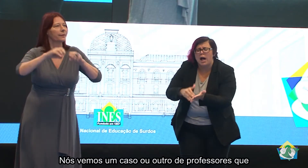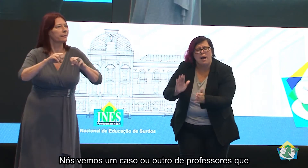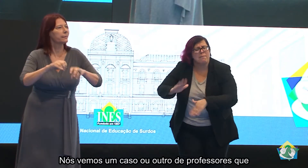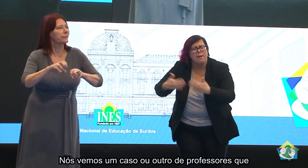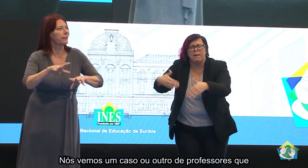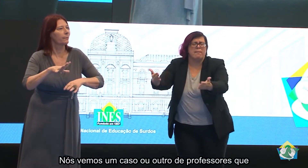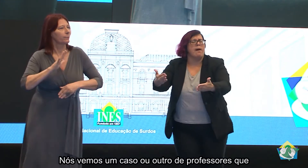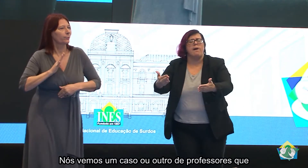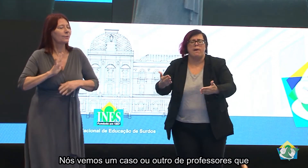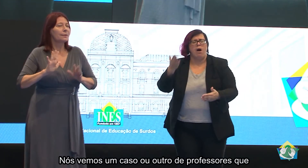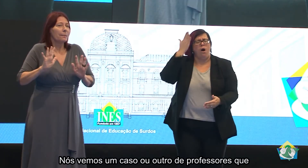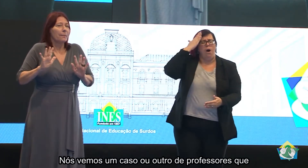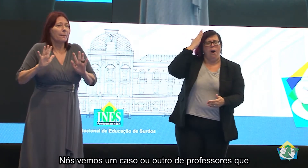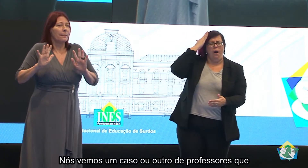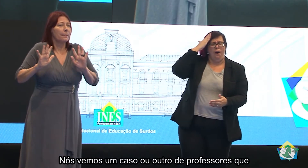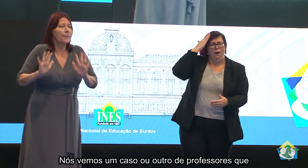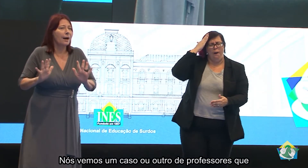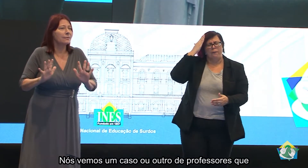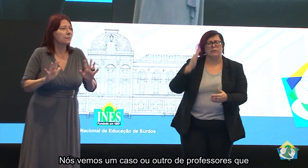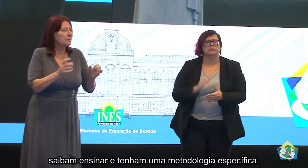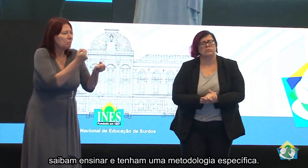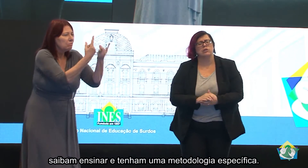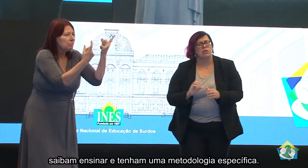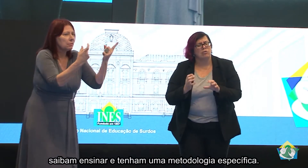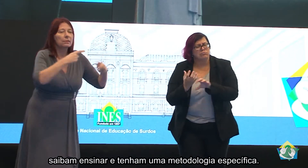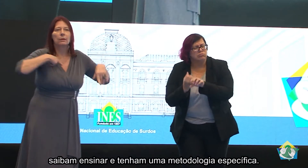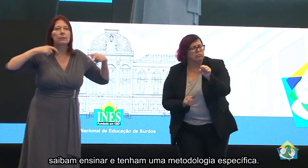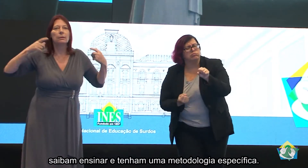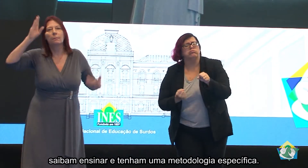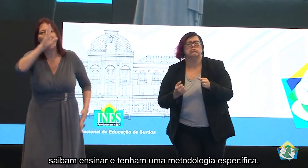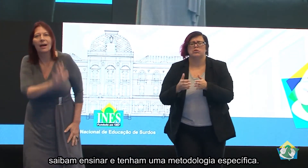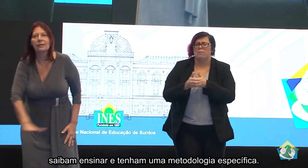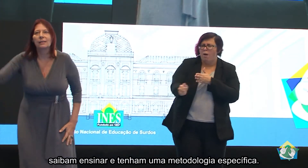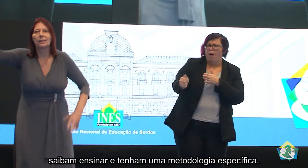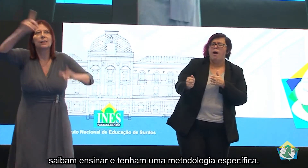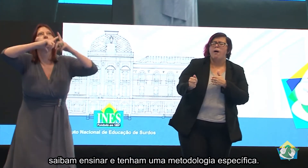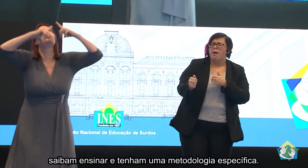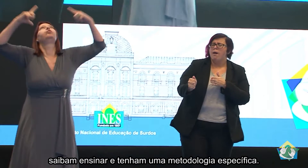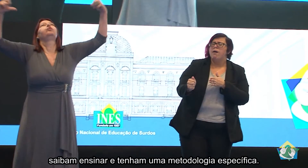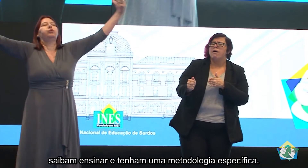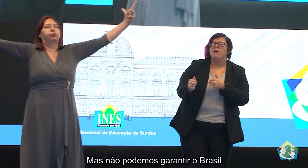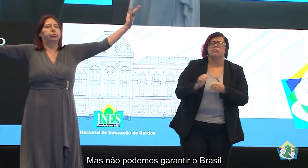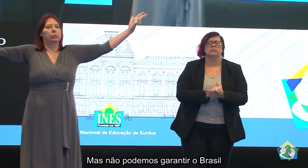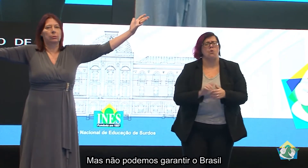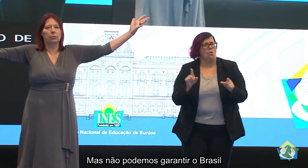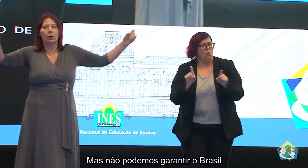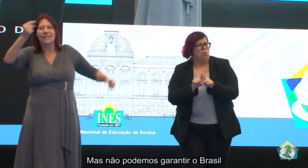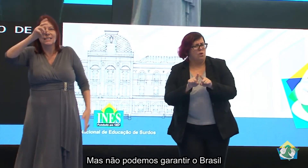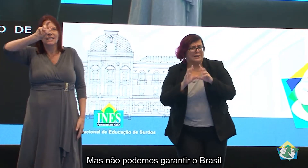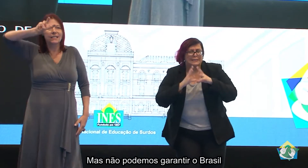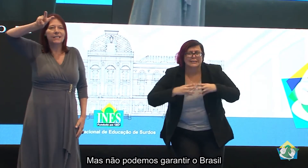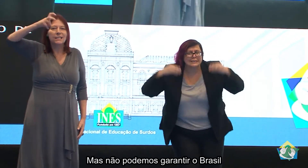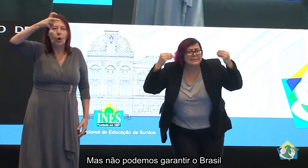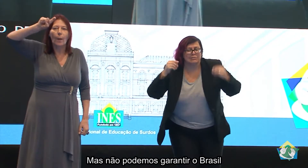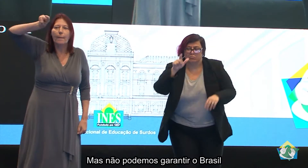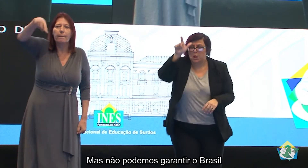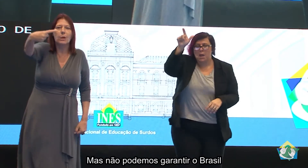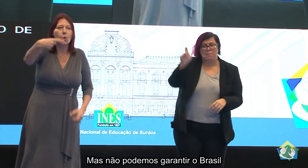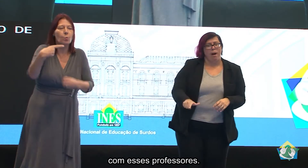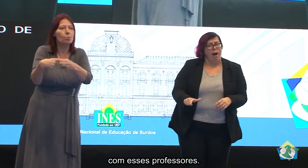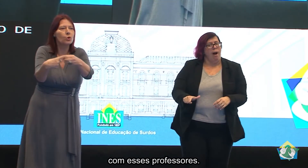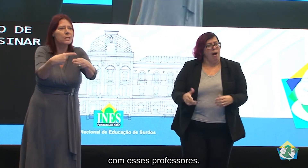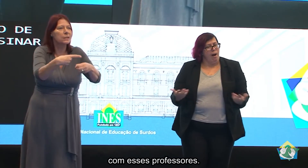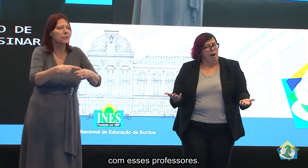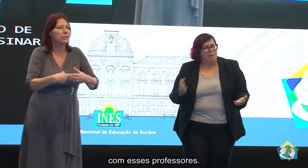Nós vemos um caso ou outro de professores que saibam ensinar e que têm uma metodologia específica, mas nós não podemos garantir o